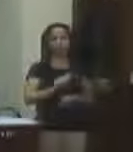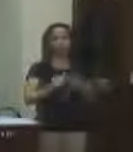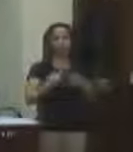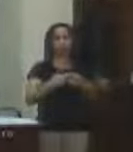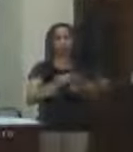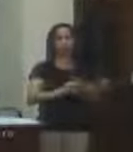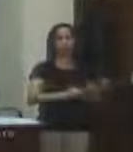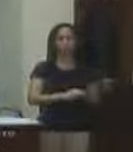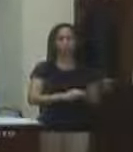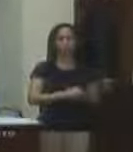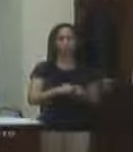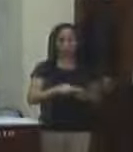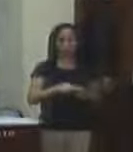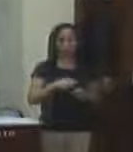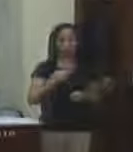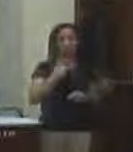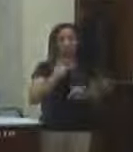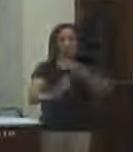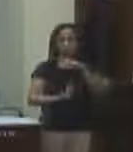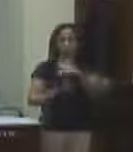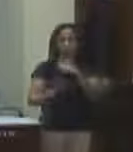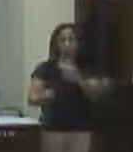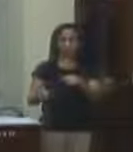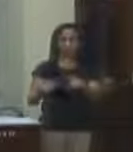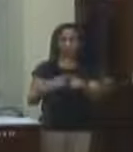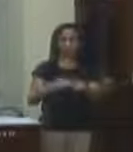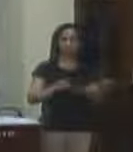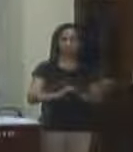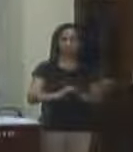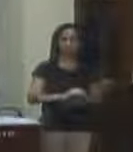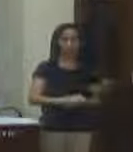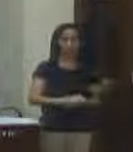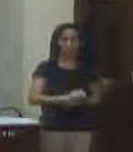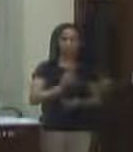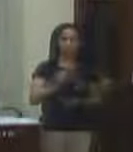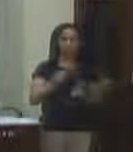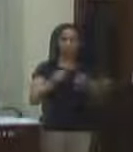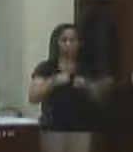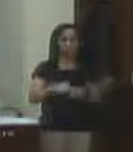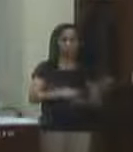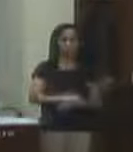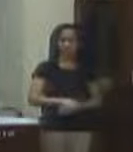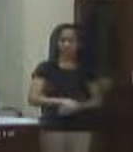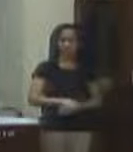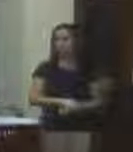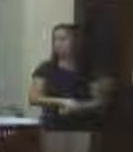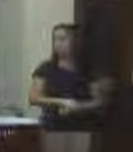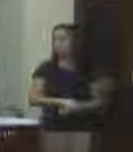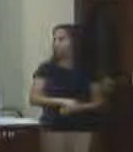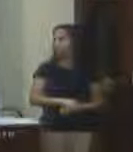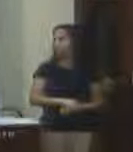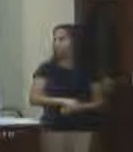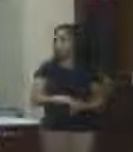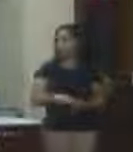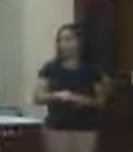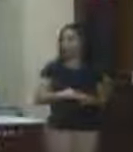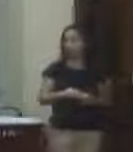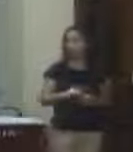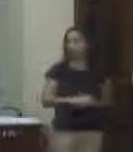questão mesmo que não deu tempo dele vir, certo? Então, só para ficar bem esclarecido. Então, eu já me torno